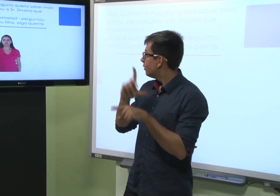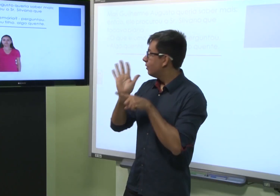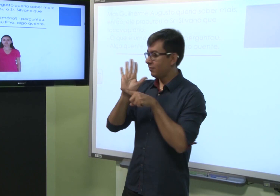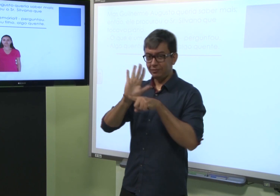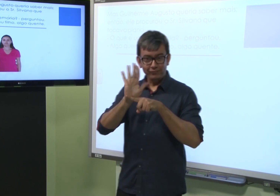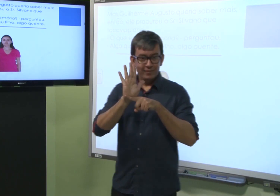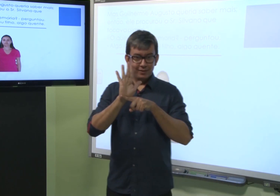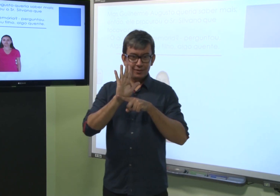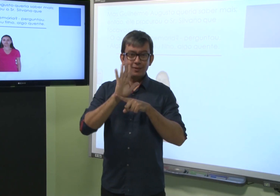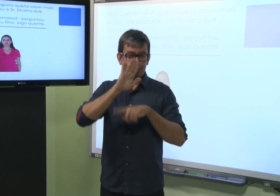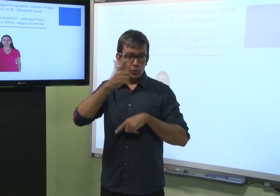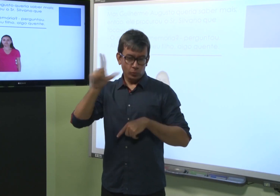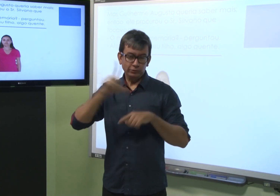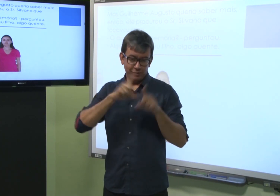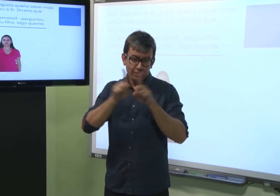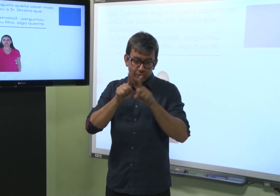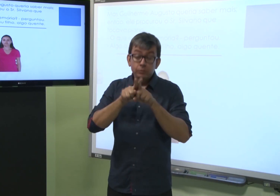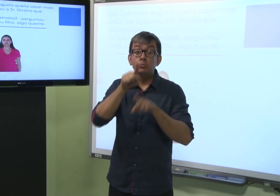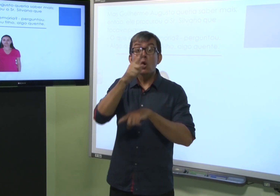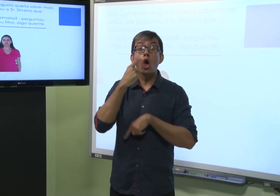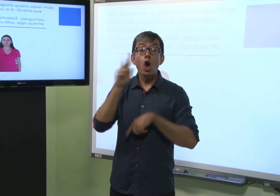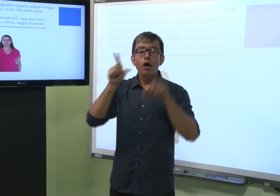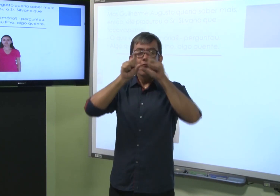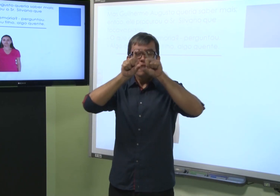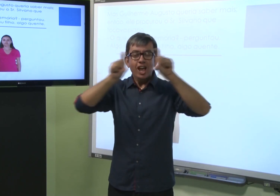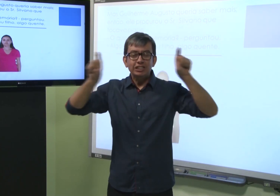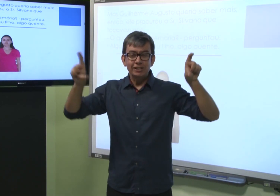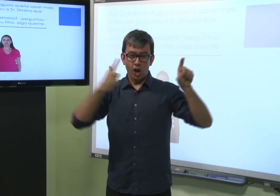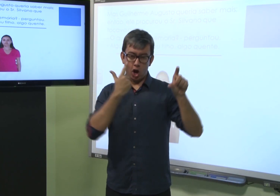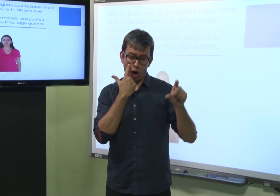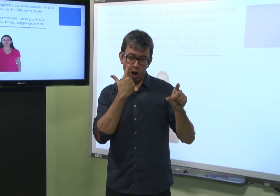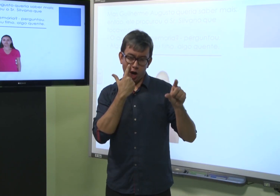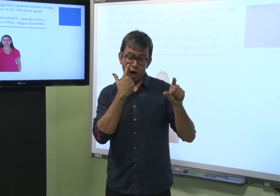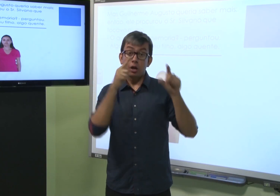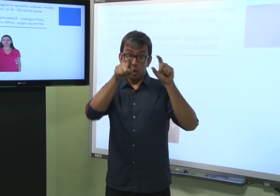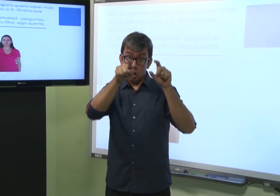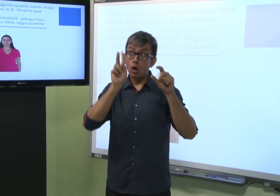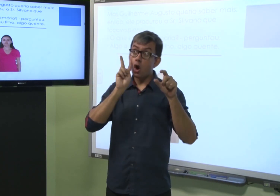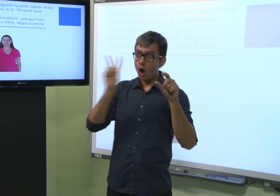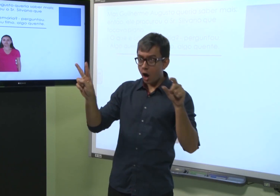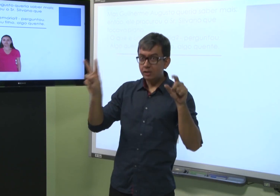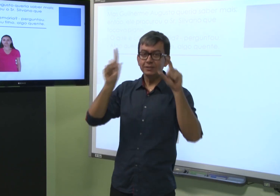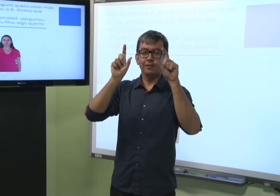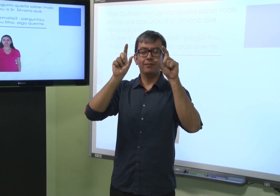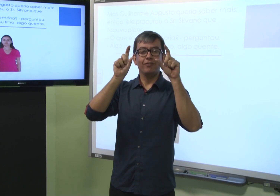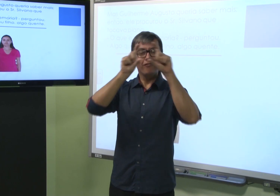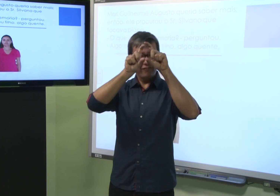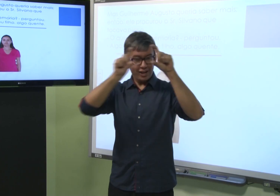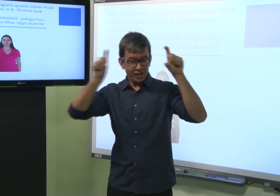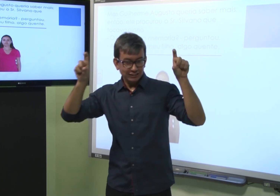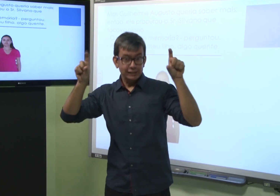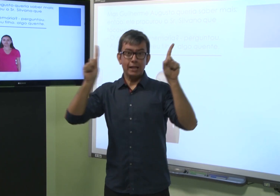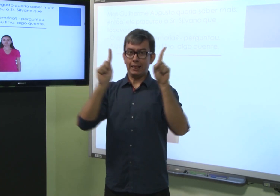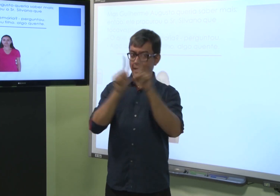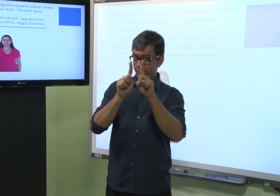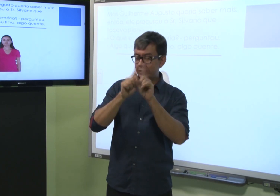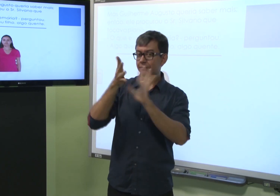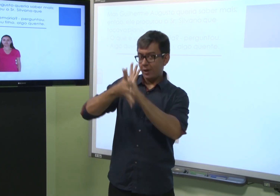Tem outro vídeo que eu quero mostrar para vocês. Olhem essa frase em português